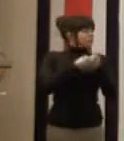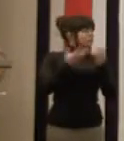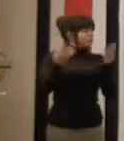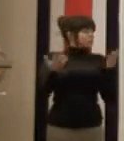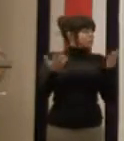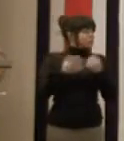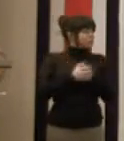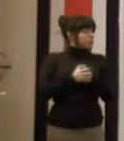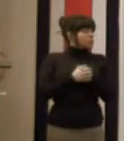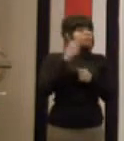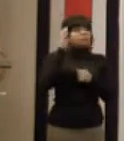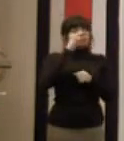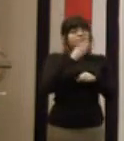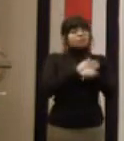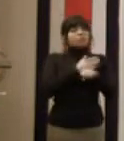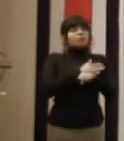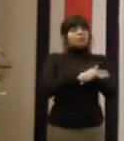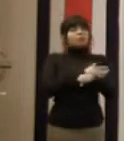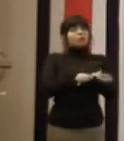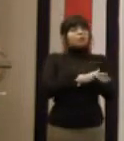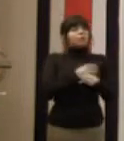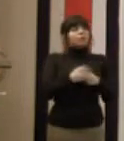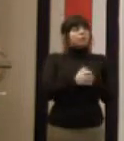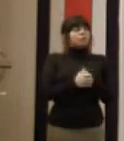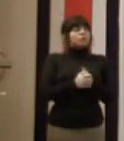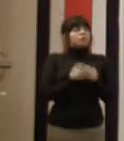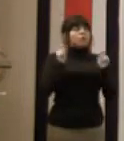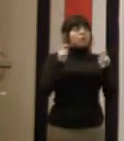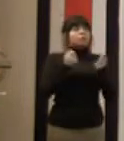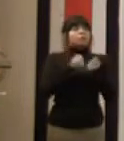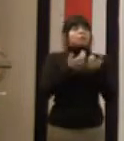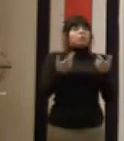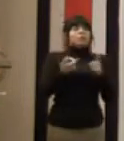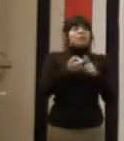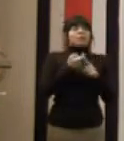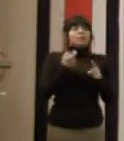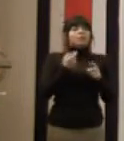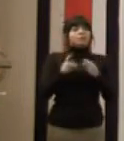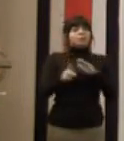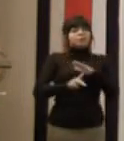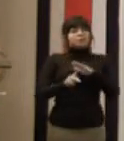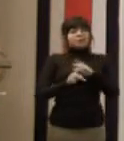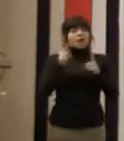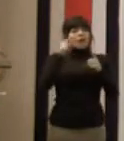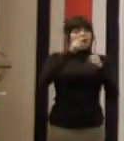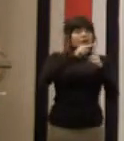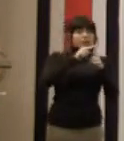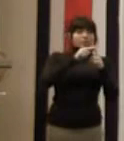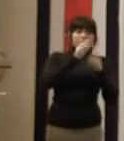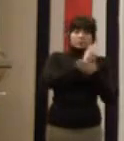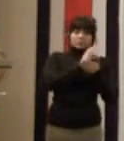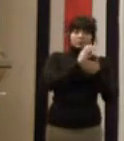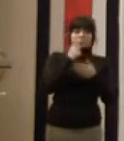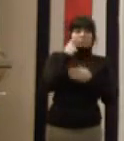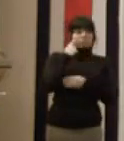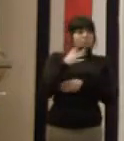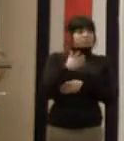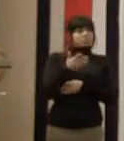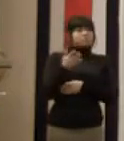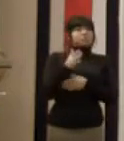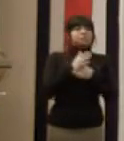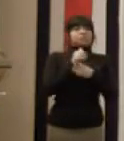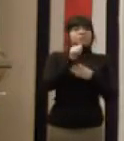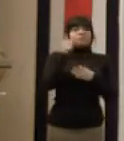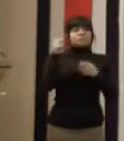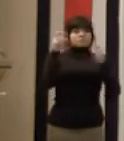públicas en el mejoramiento de la educación pública desde la preescolar hasta la secundaria. A mí me parece que, entre